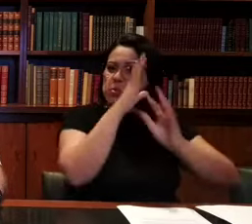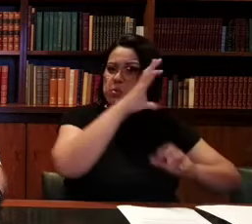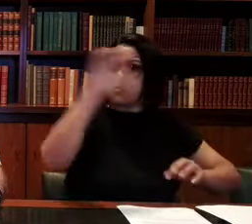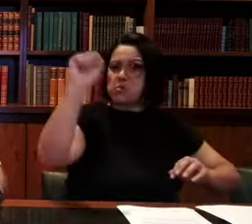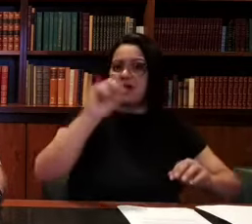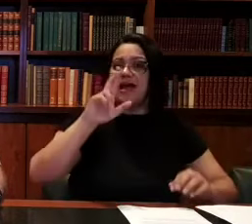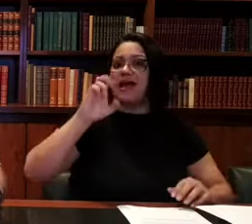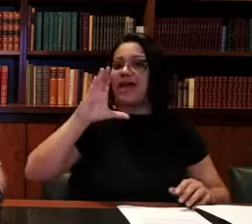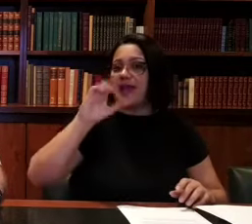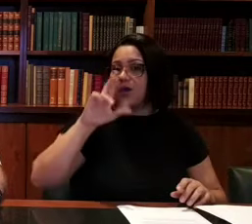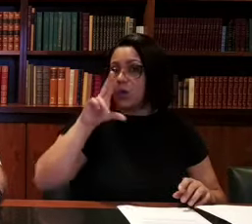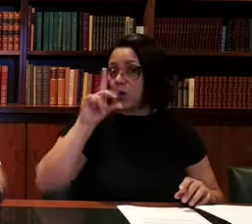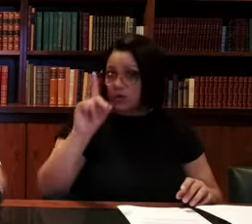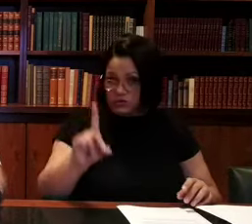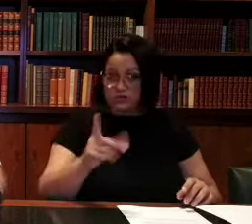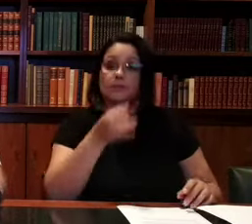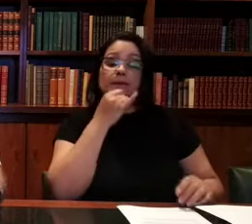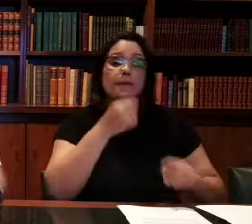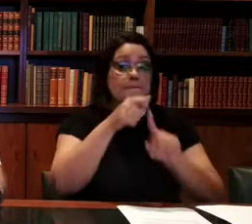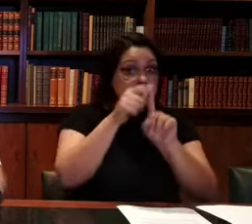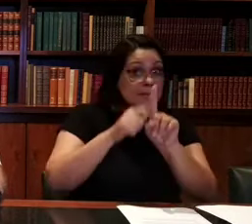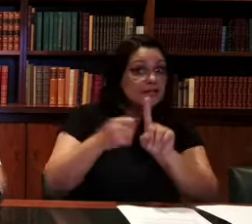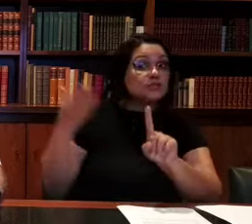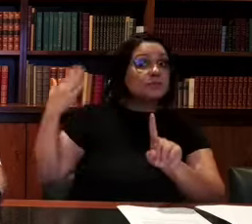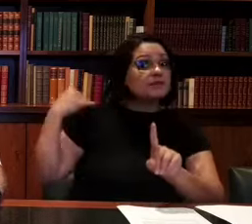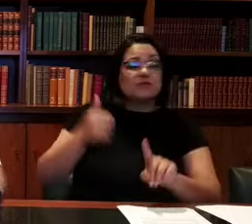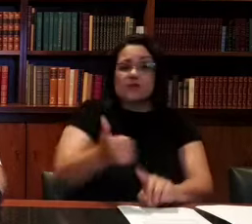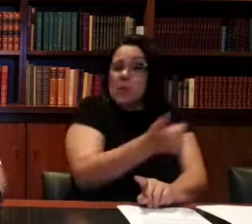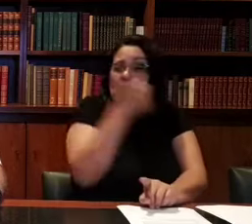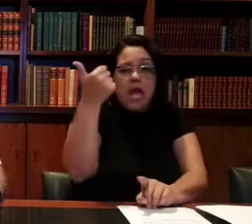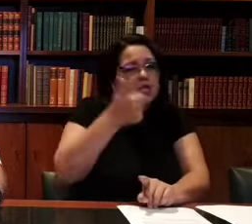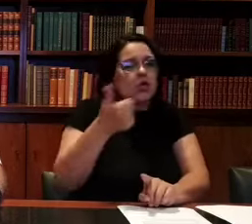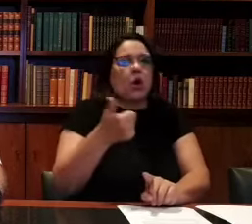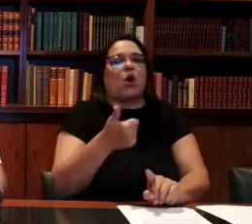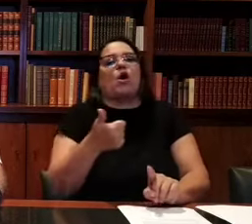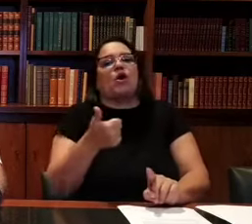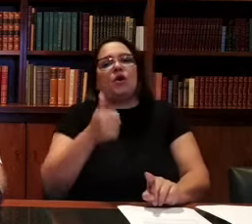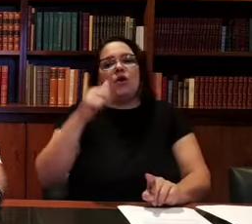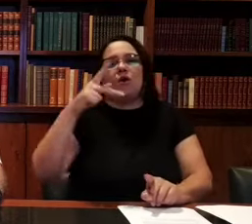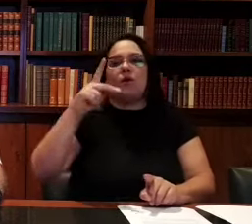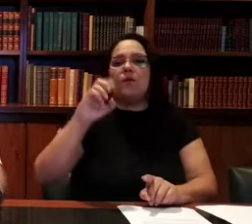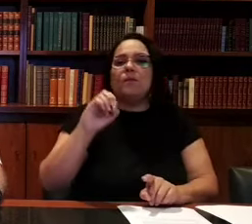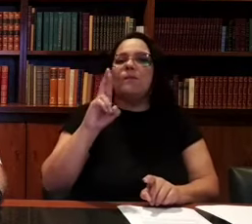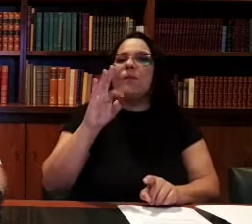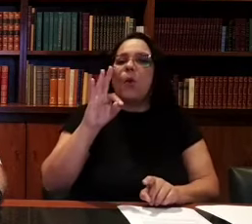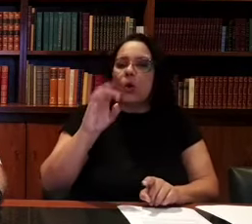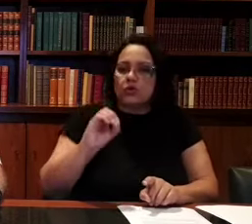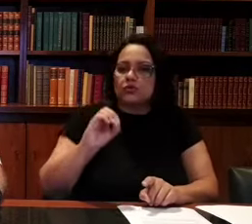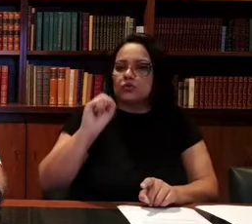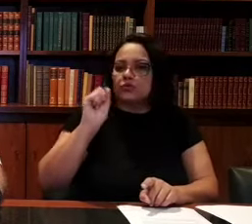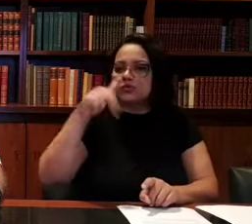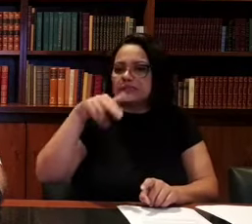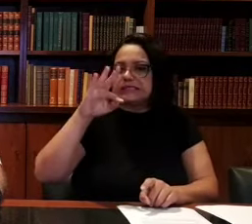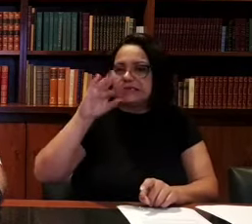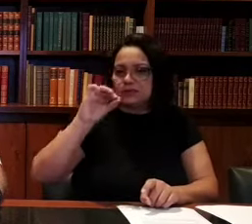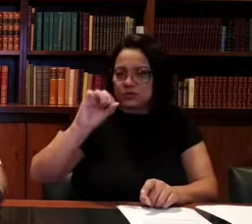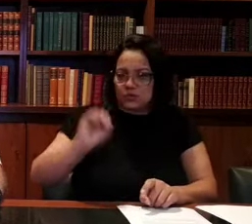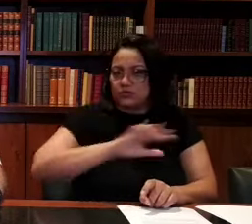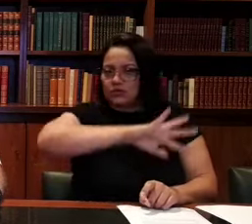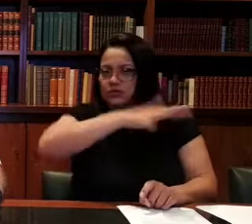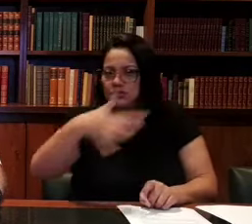passado por exemplo foi o melhor mês da história do porto de Santos foi um mês que a gente mais movimentou carga e todos os tempos não tá legalizado eu